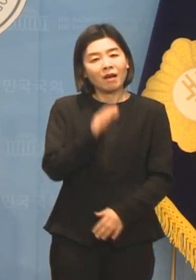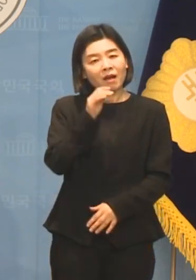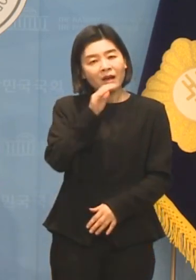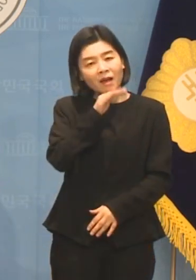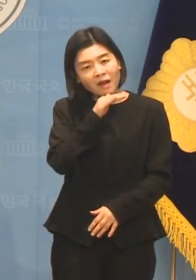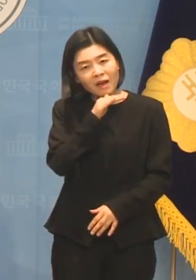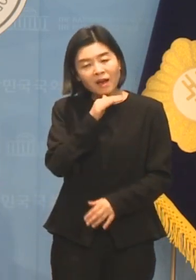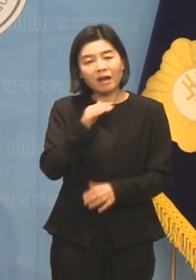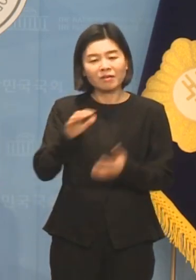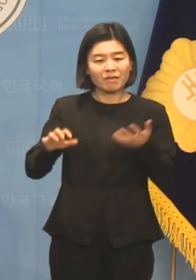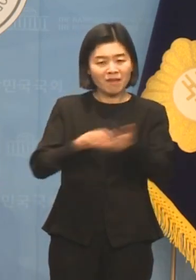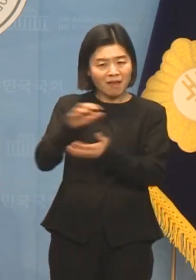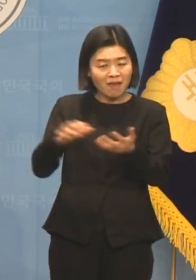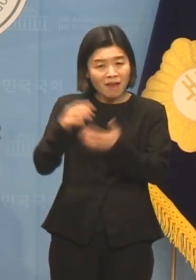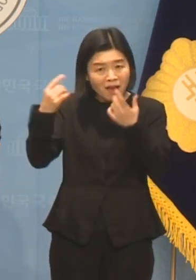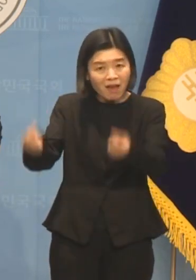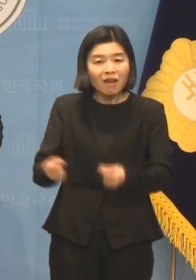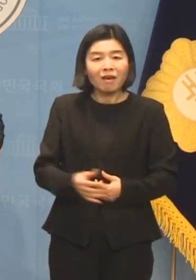바로 내란이었군요.